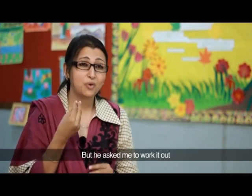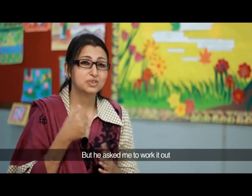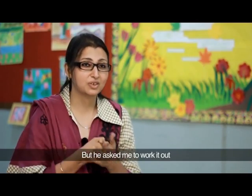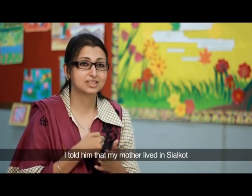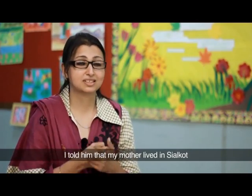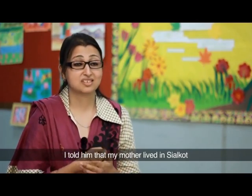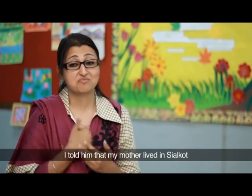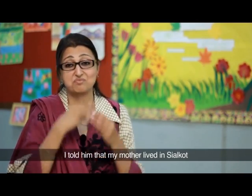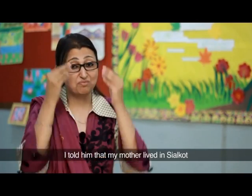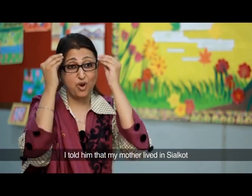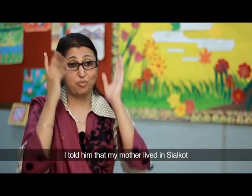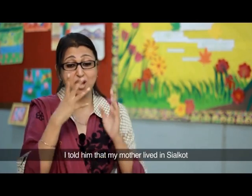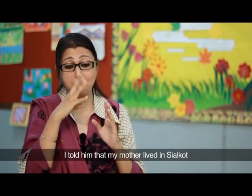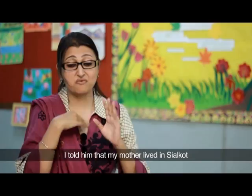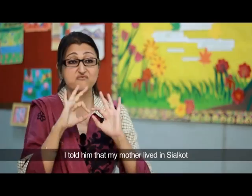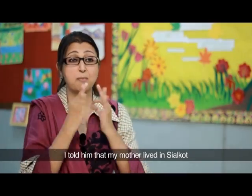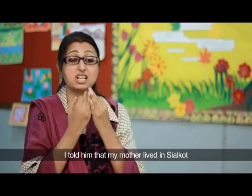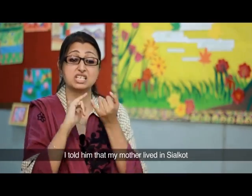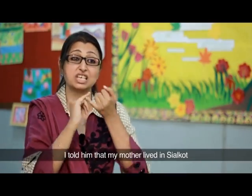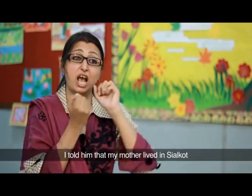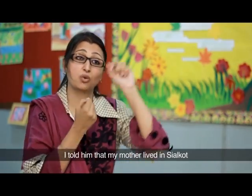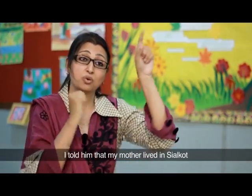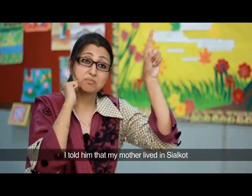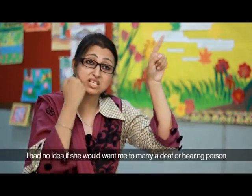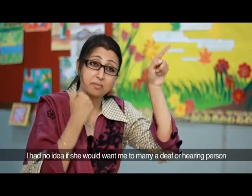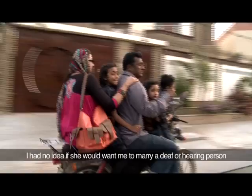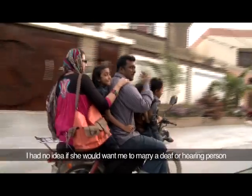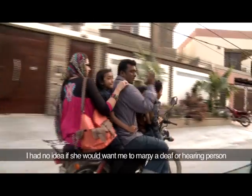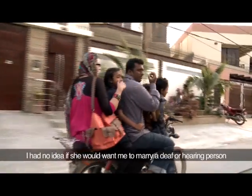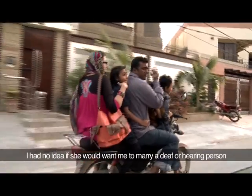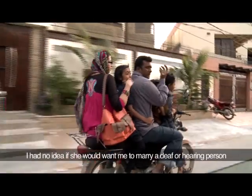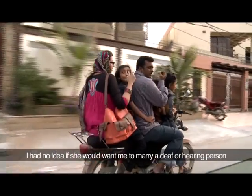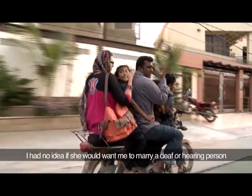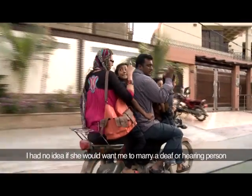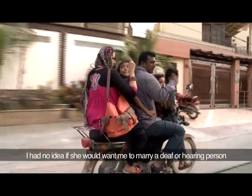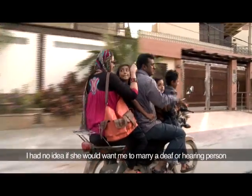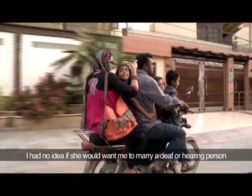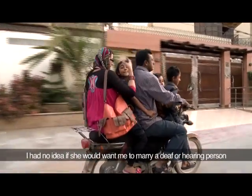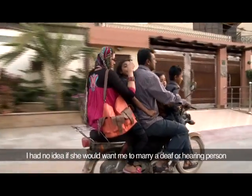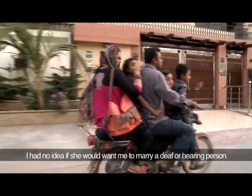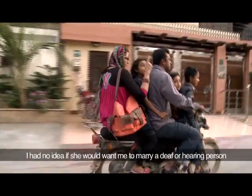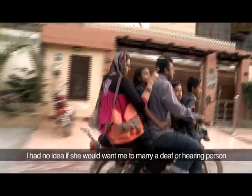कहा। मुझे नहीं मालूम मेरी अम्मी सियालकोट में है। मैं नहीं जानती कि वो हेयरिंग या डेफ से मेरी शादी